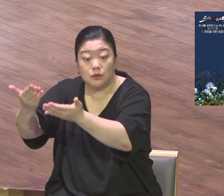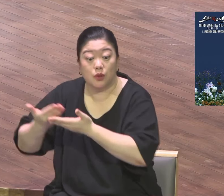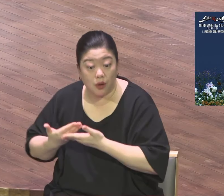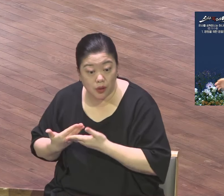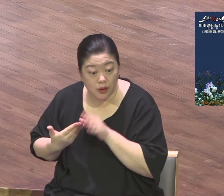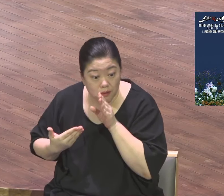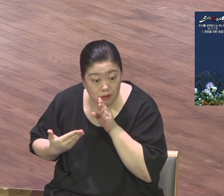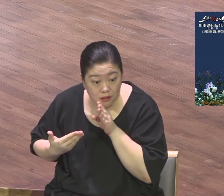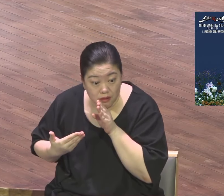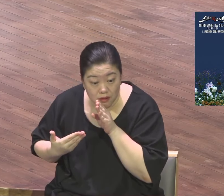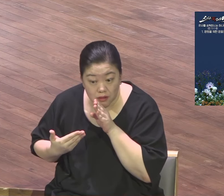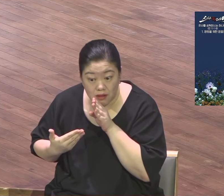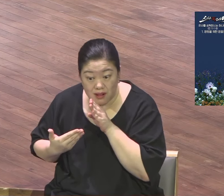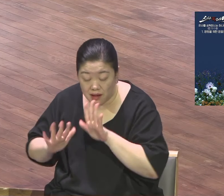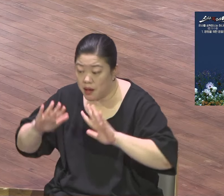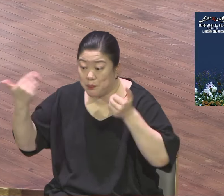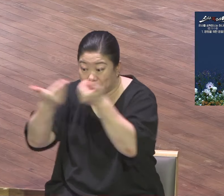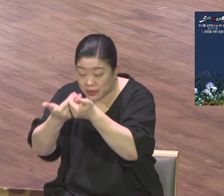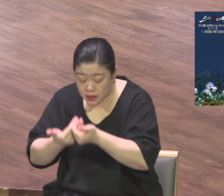돌아옵니다. 똑같이.